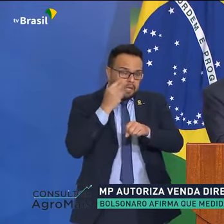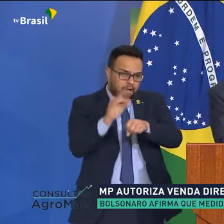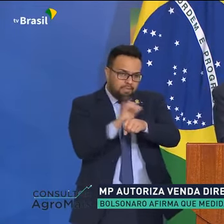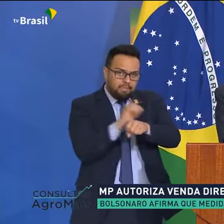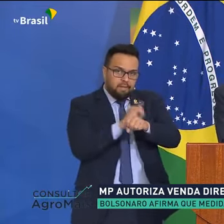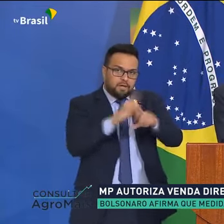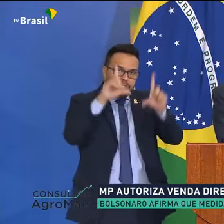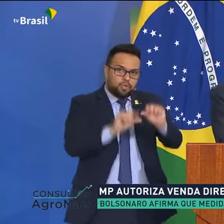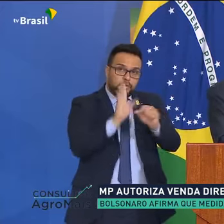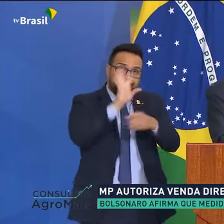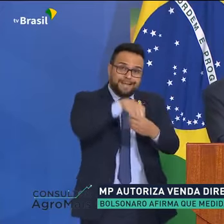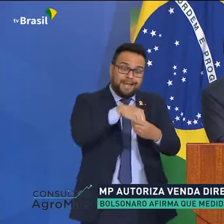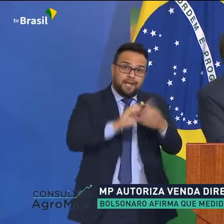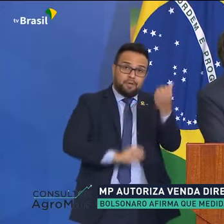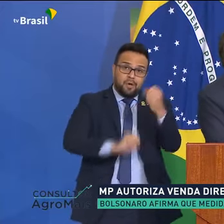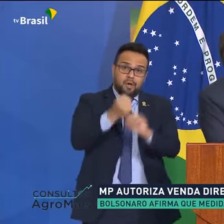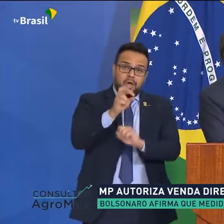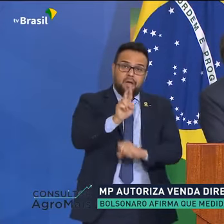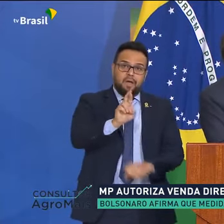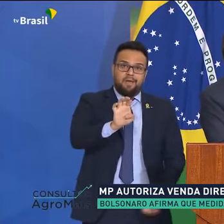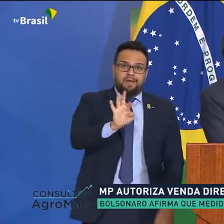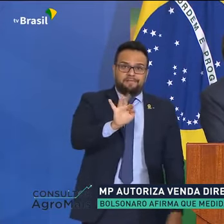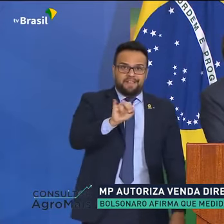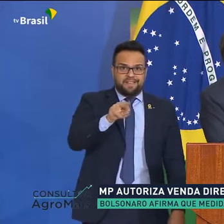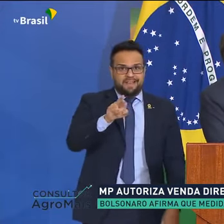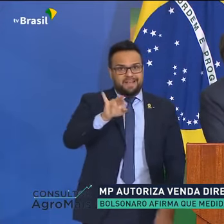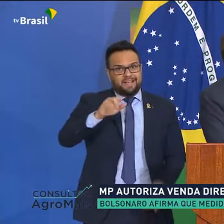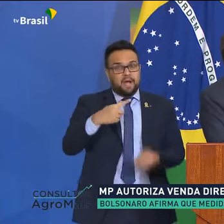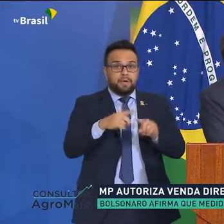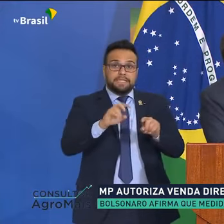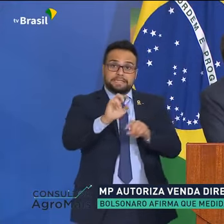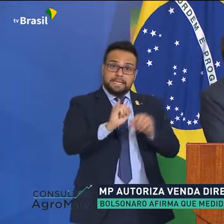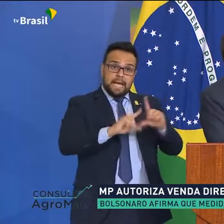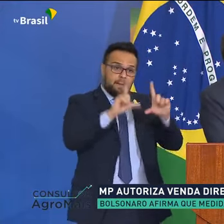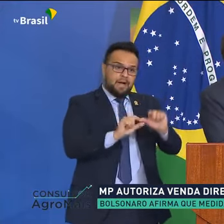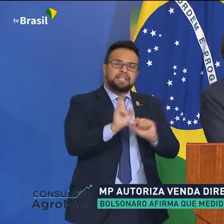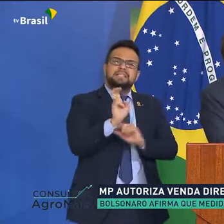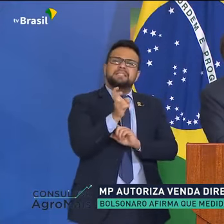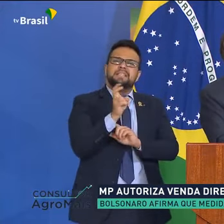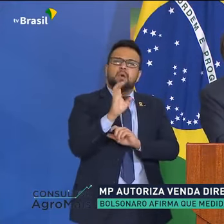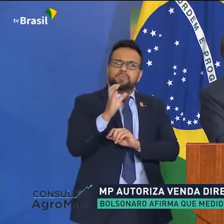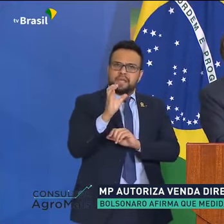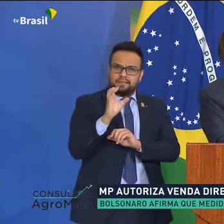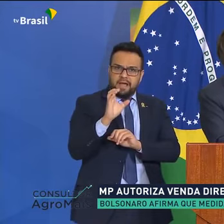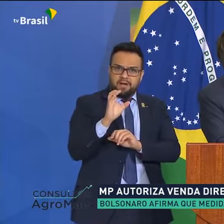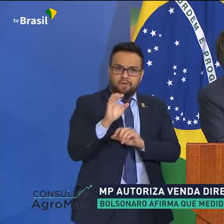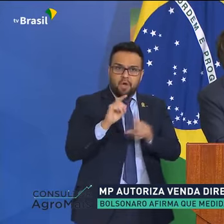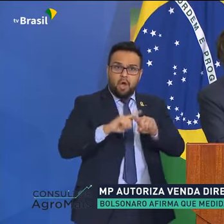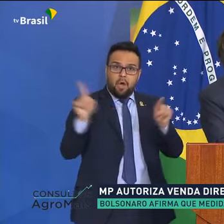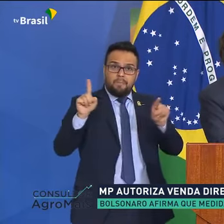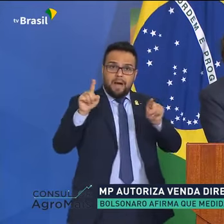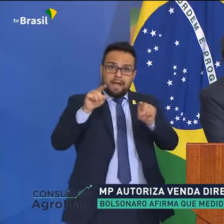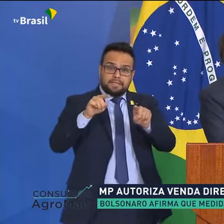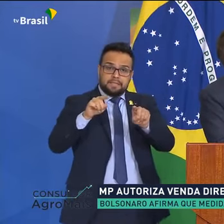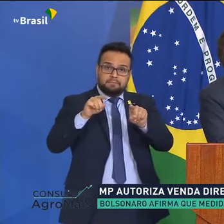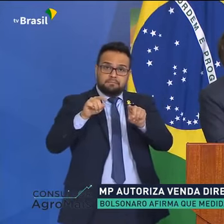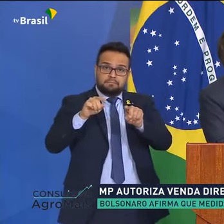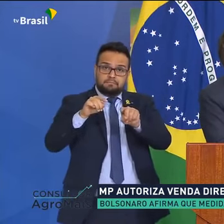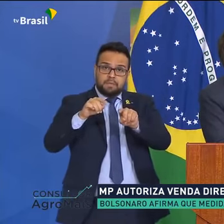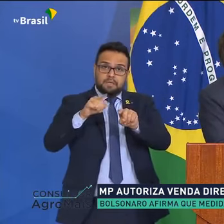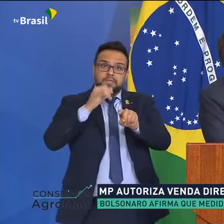na refinaria que continha baixa de cinco centavos na ponta da linha continua sendo o mesmo